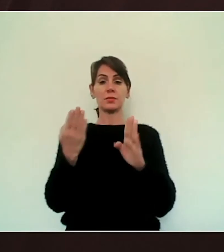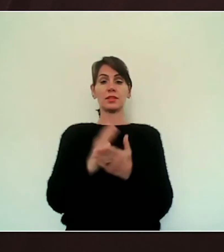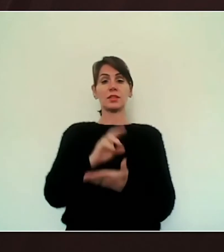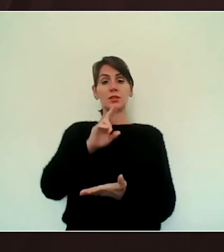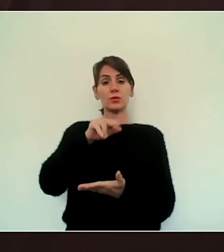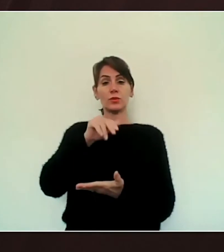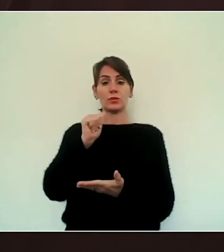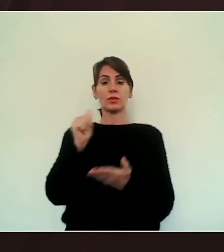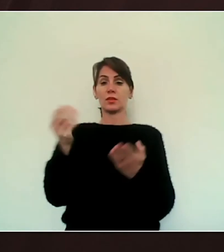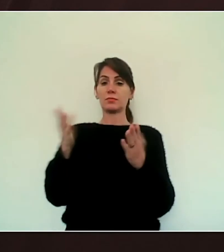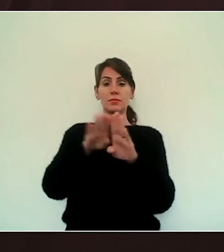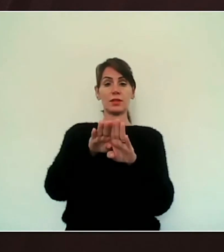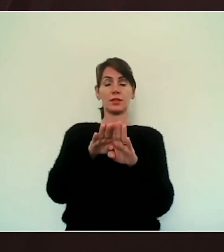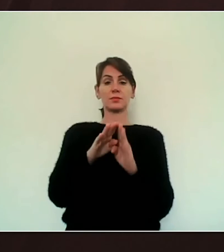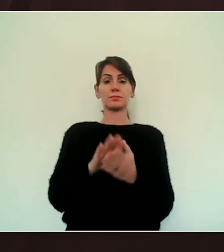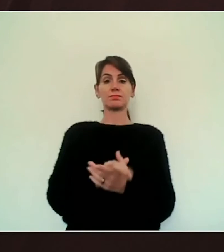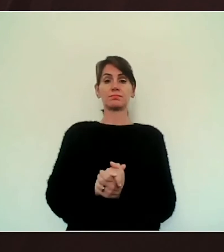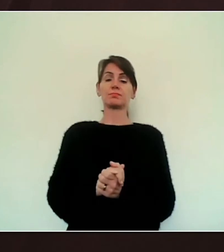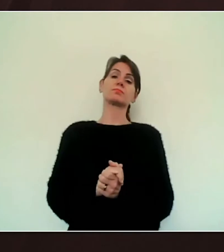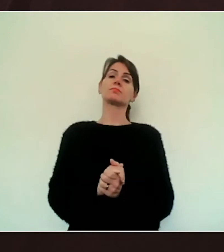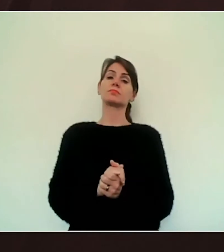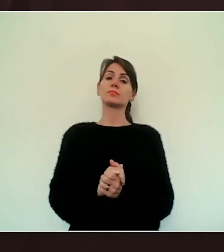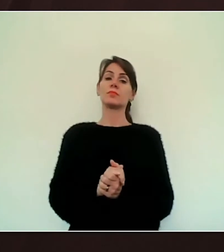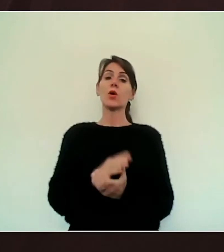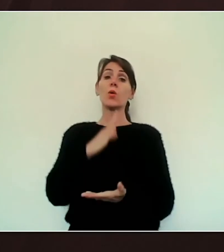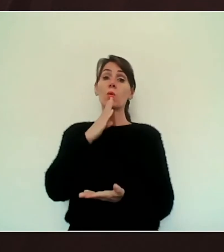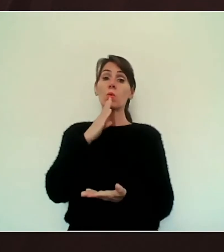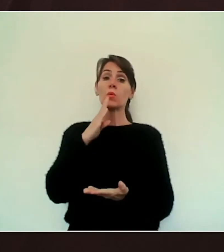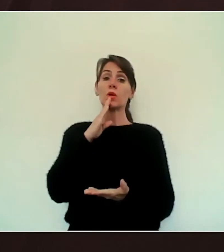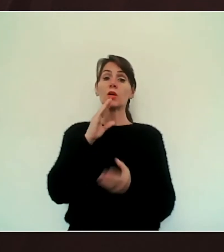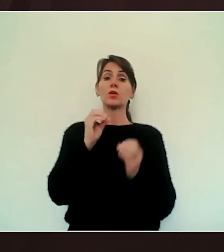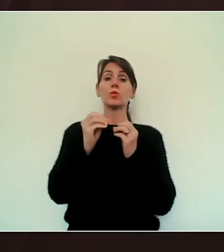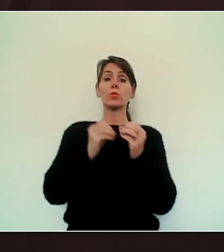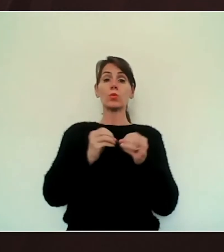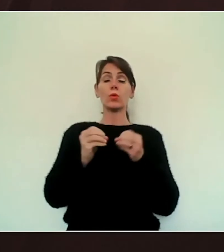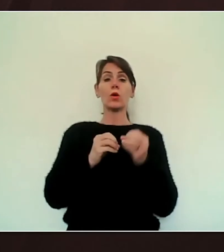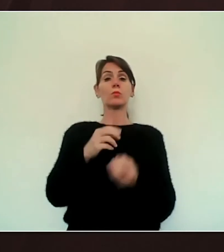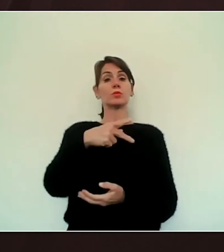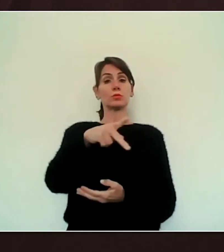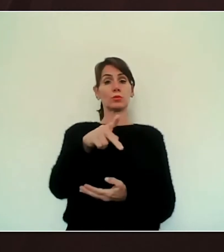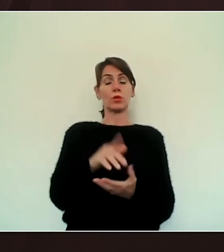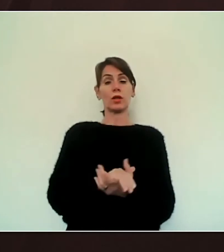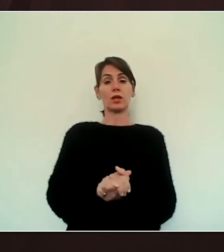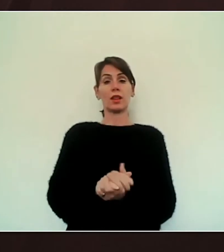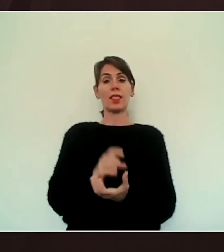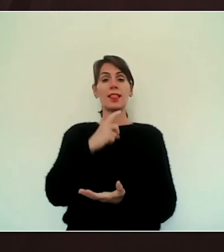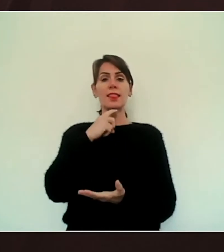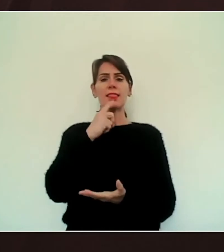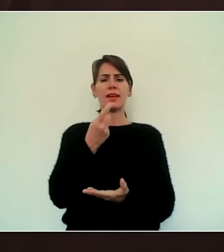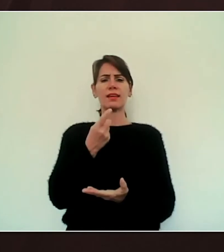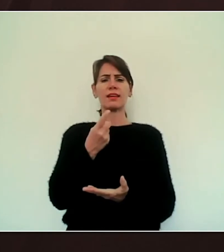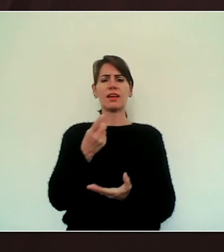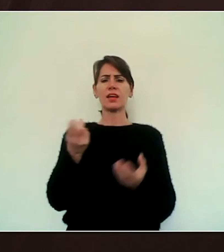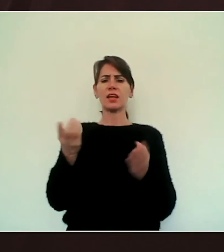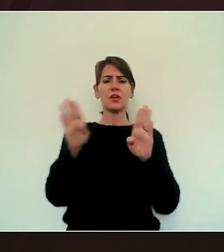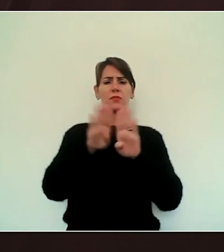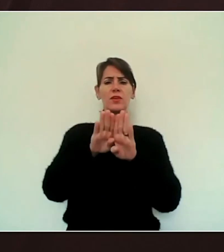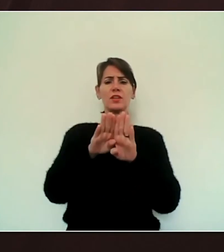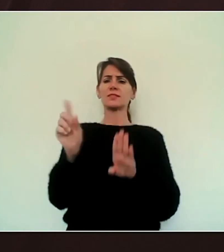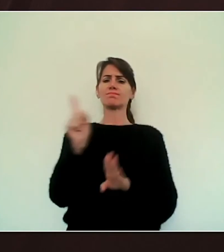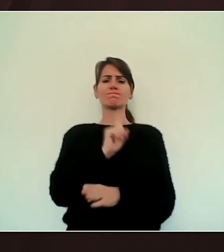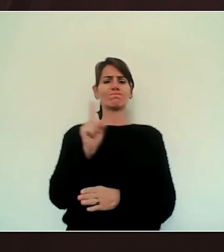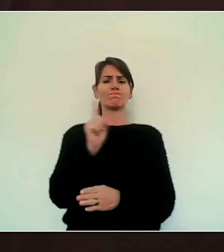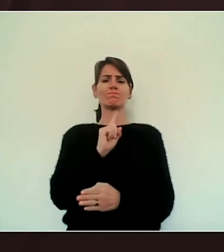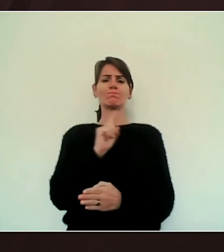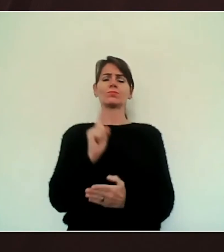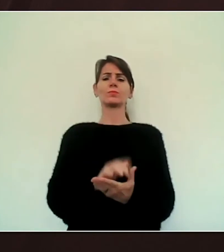eis que tenho posto diante de ti uma porta aberta, a qual ninguém pode fechar, que tens pouca força, entretanto guardaste a minha